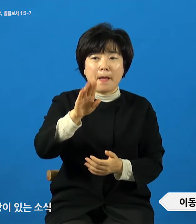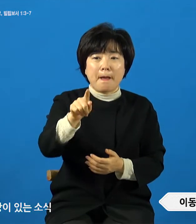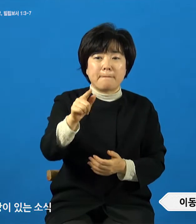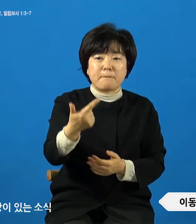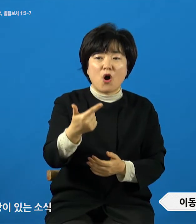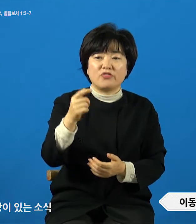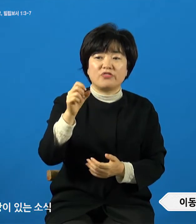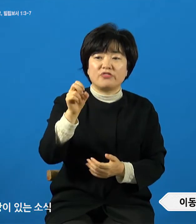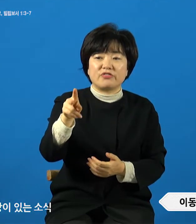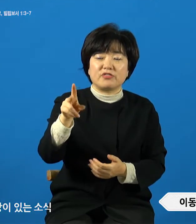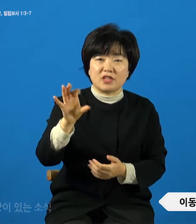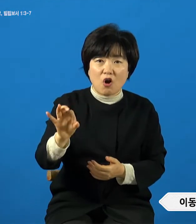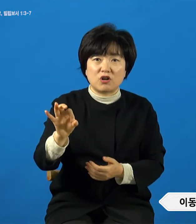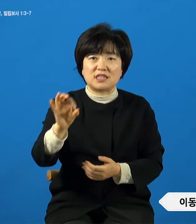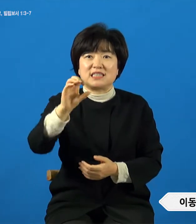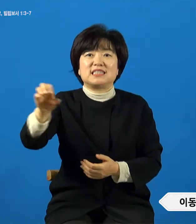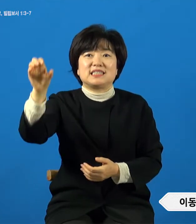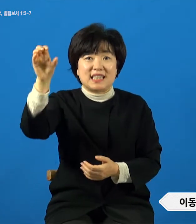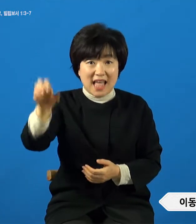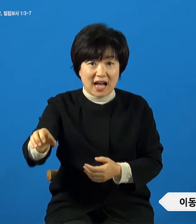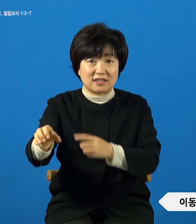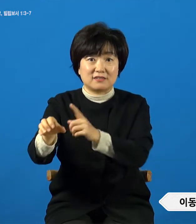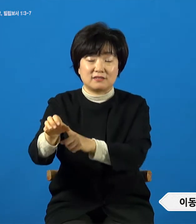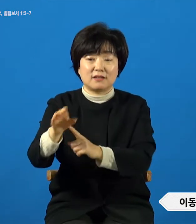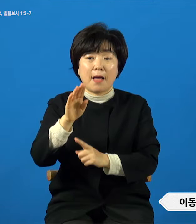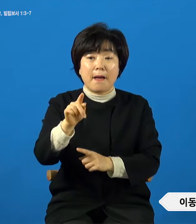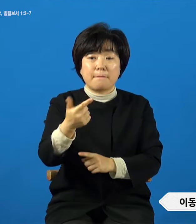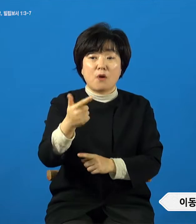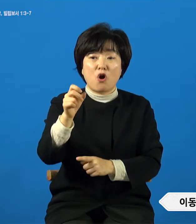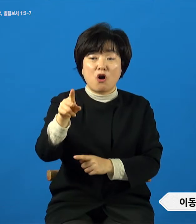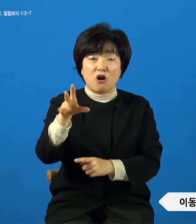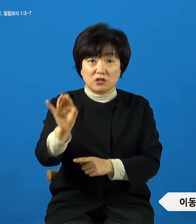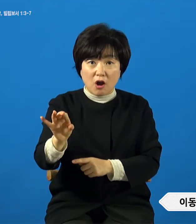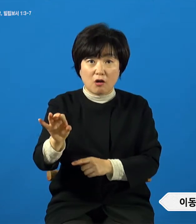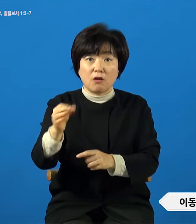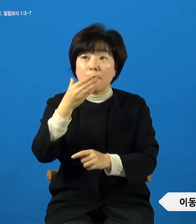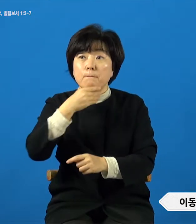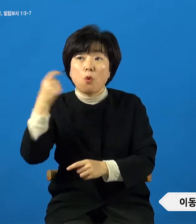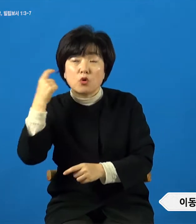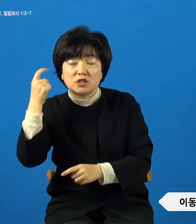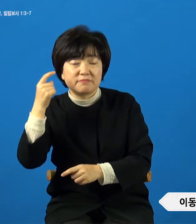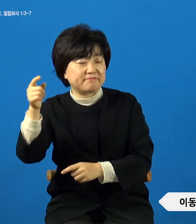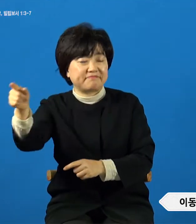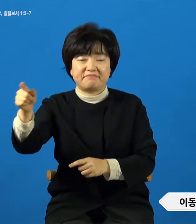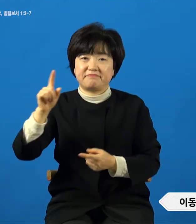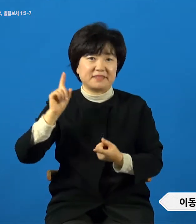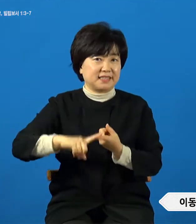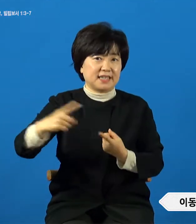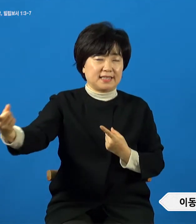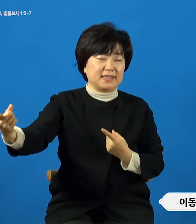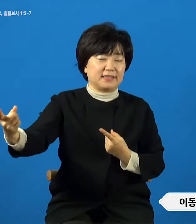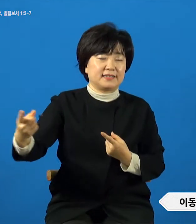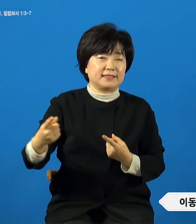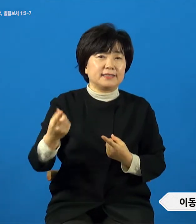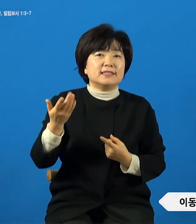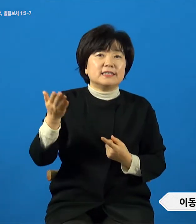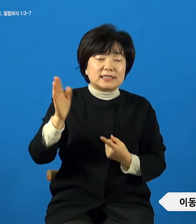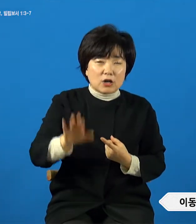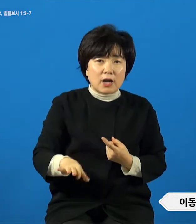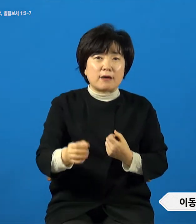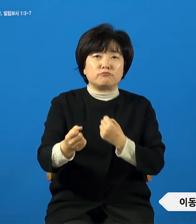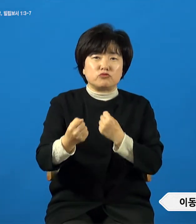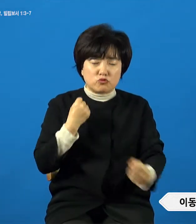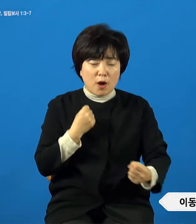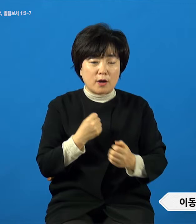신학이나 번영의 복음은 성경적인 복음이 아니라는 것을 말씀을 드렸습니다. 그러나 그럼에도 불구하고, 잘 들으세요. 그럼에도